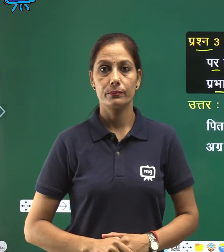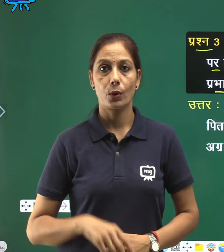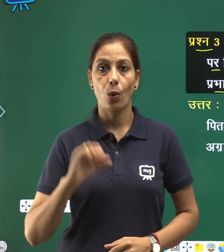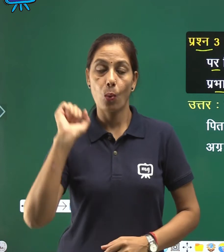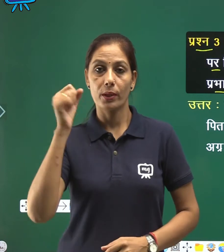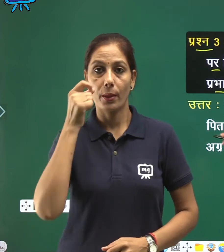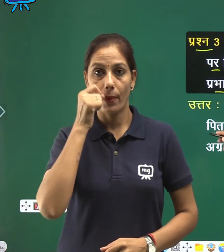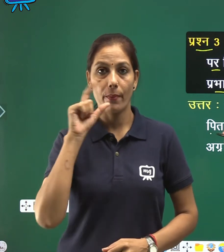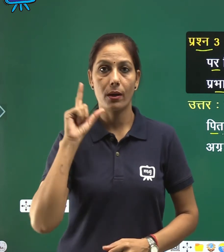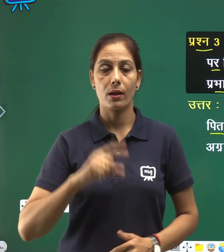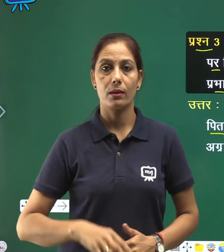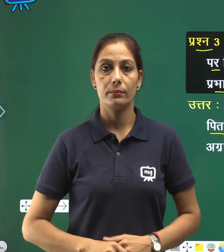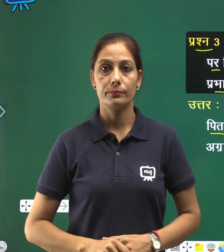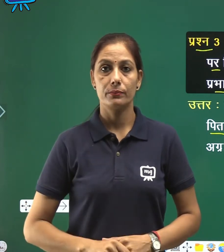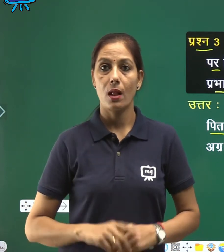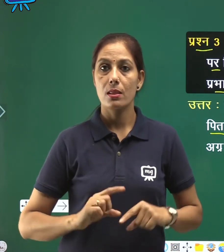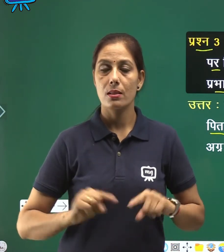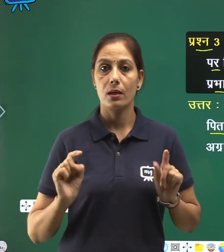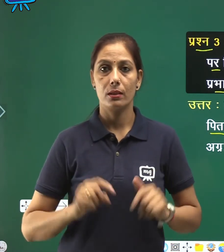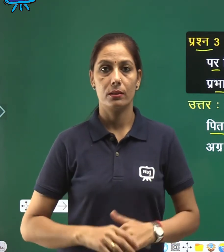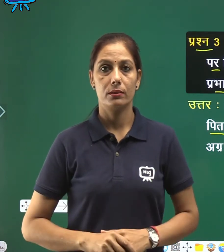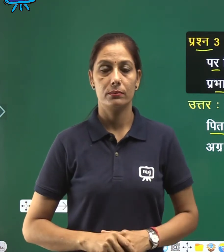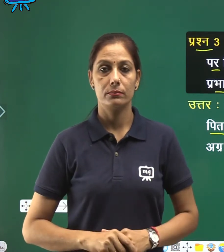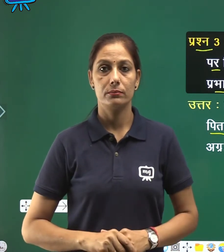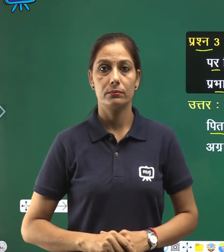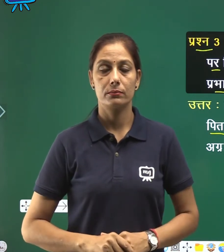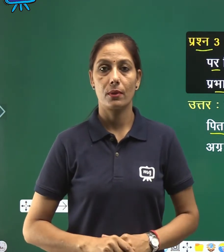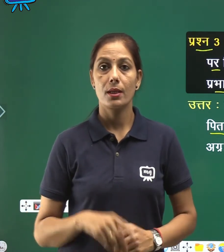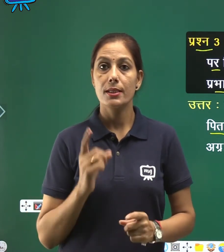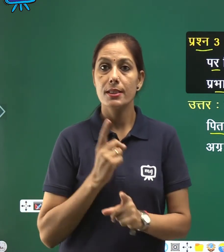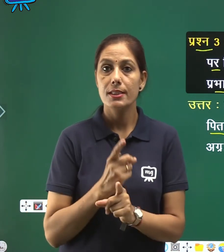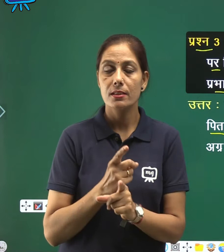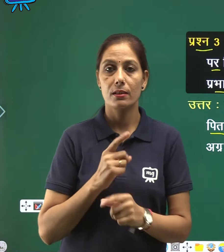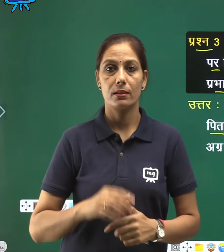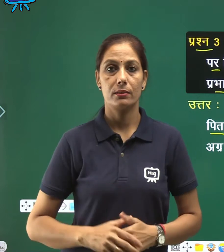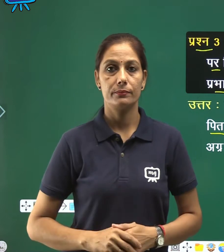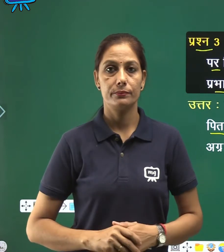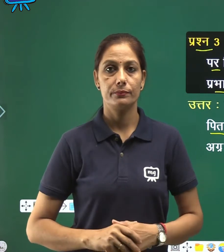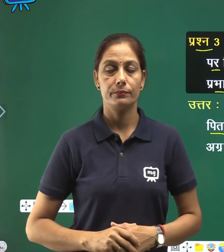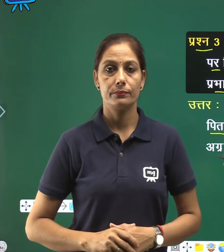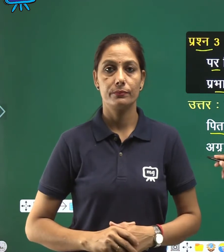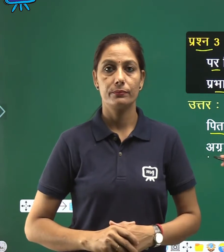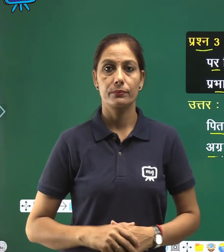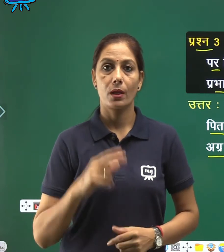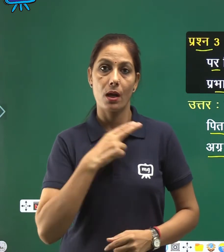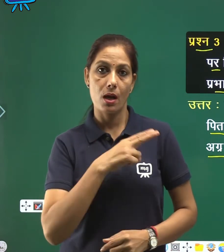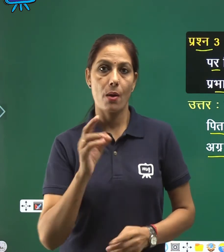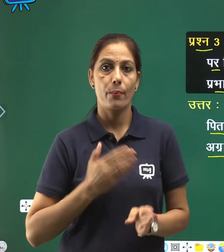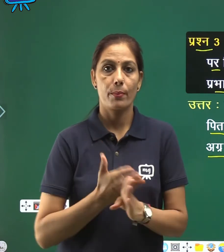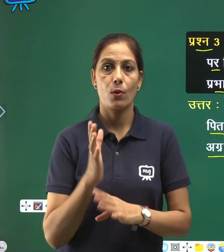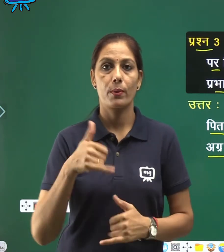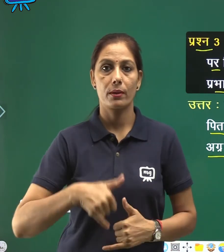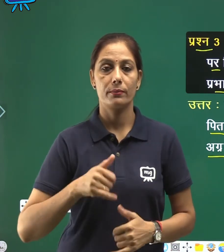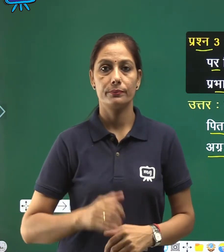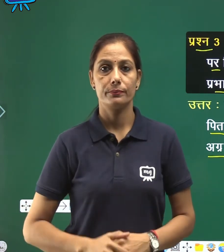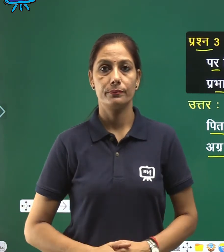उनके पिताजी तथा शिक्षिका शीला अग्रवाल का प्रभाव पड़ा।